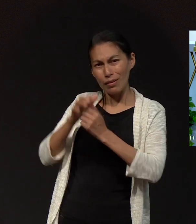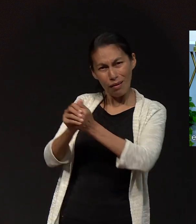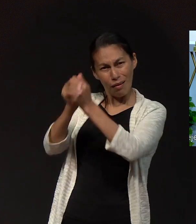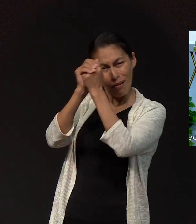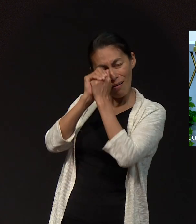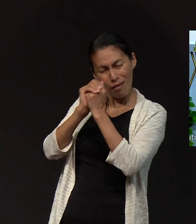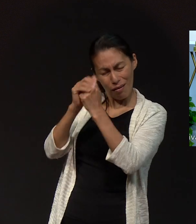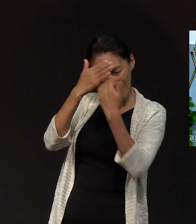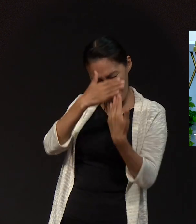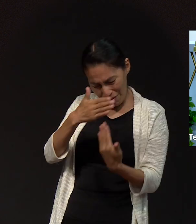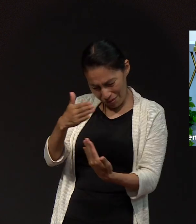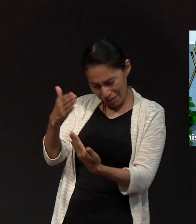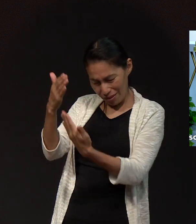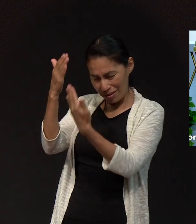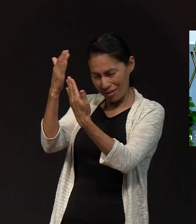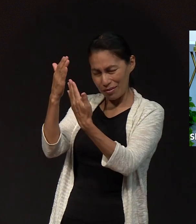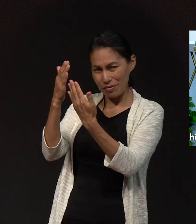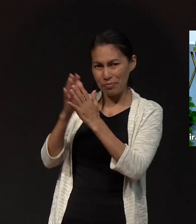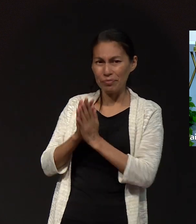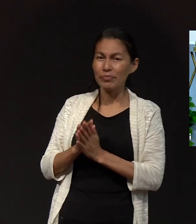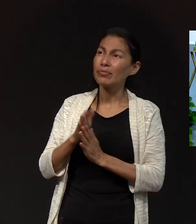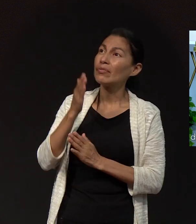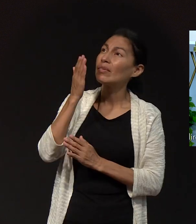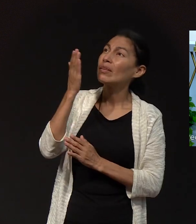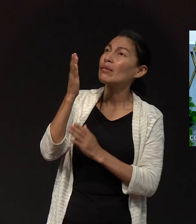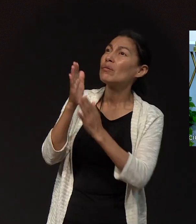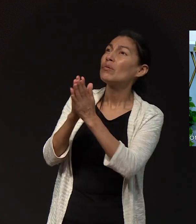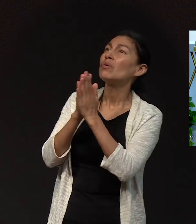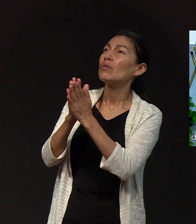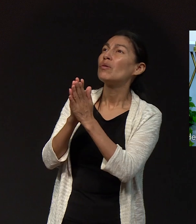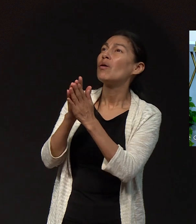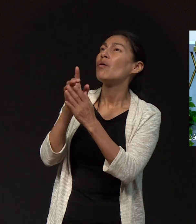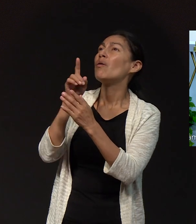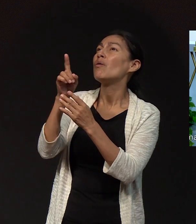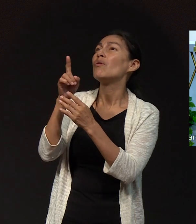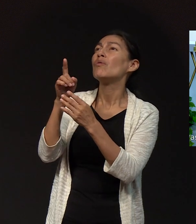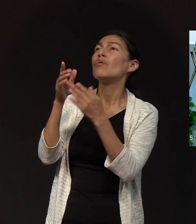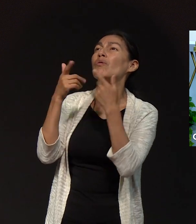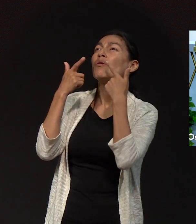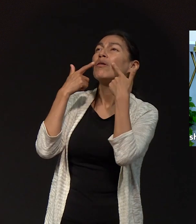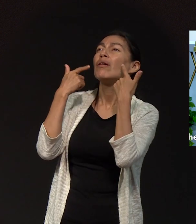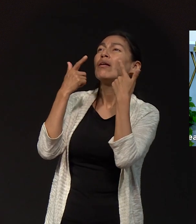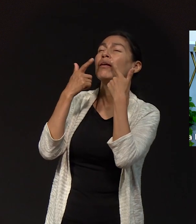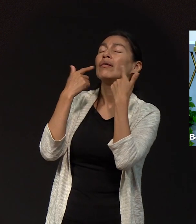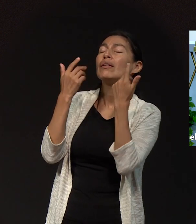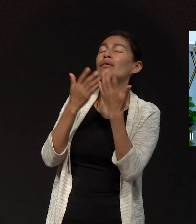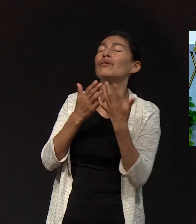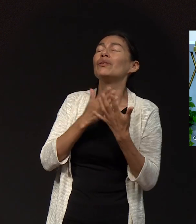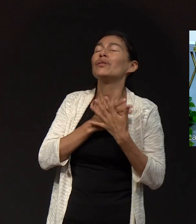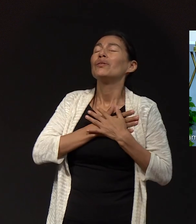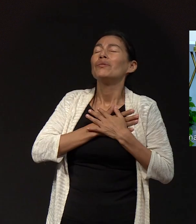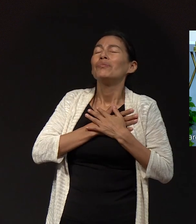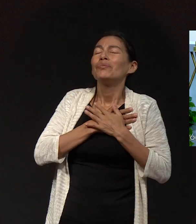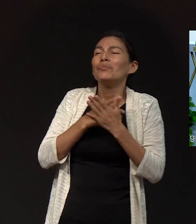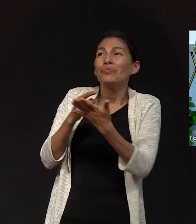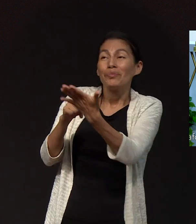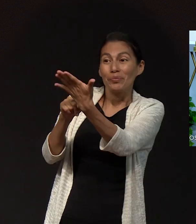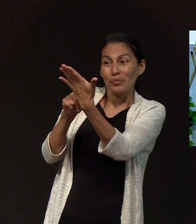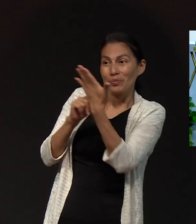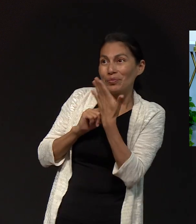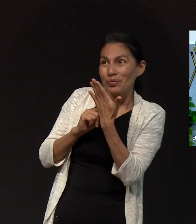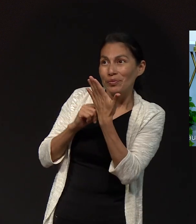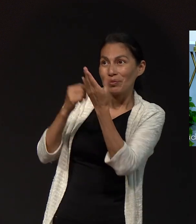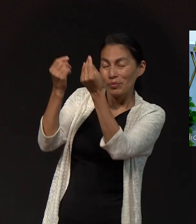Dile que te muestre Las grandezas de su amor Y de su gracia Las riquezas de su gracia